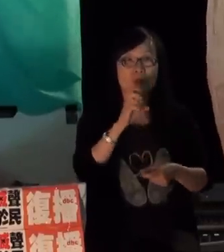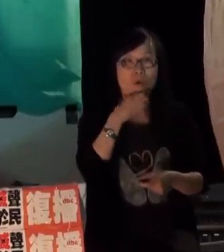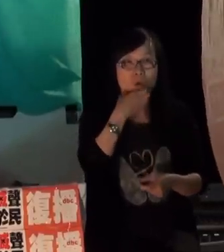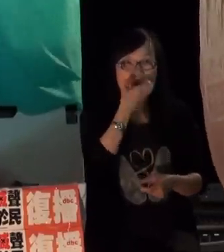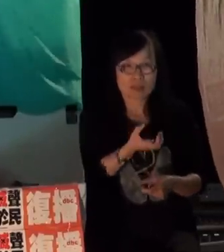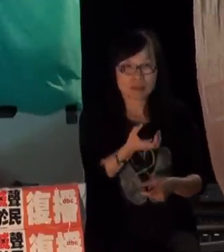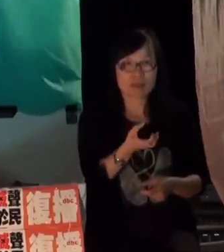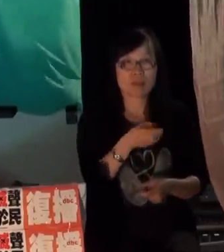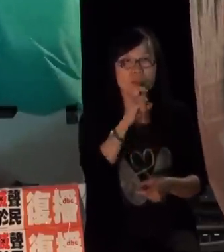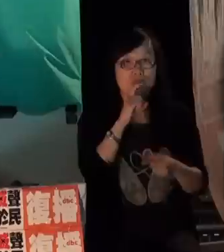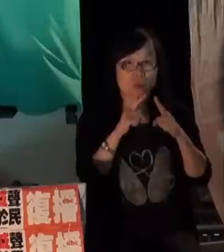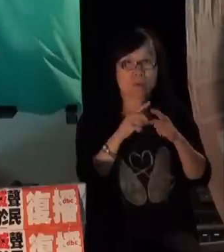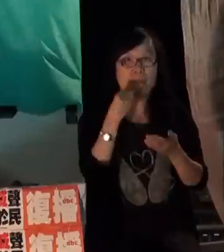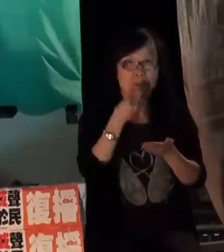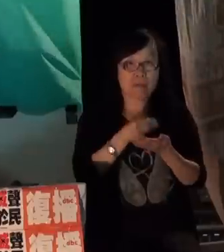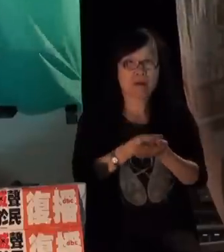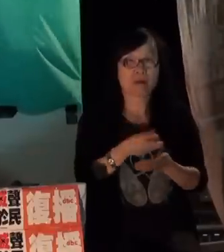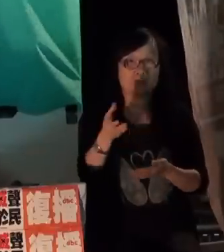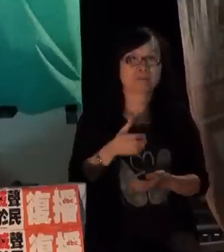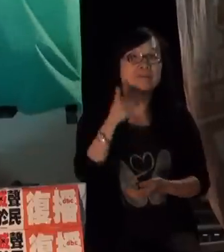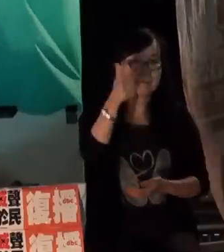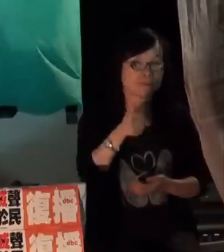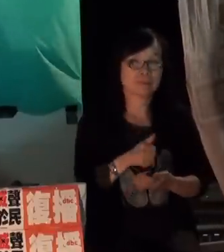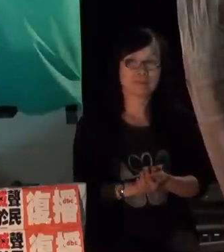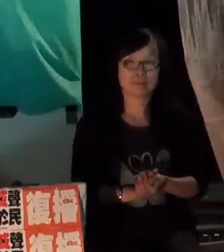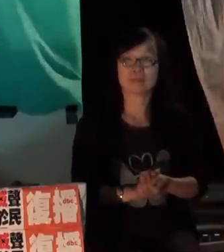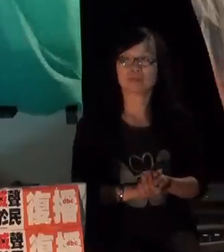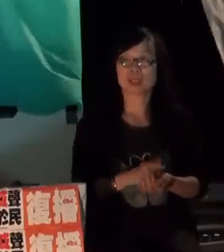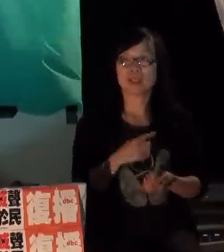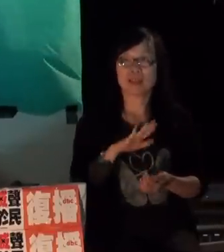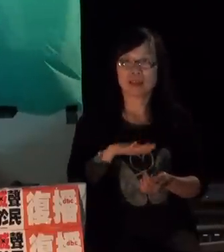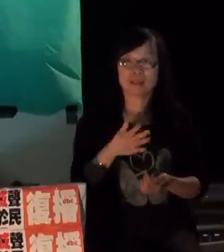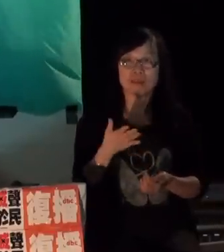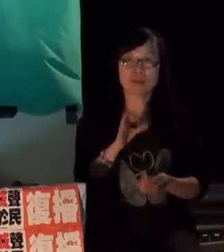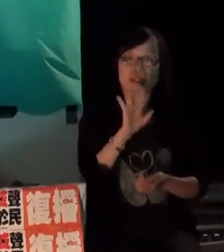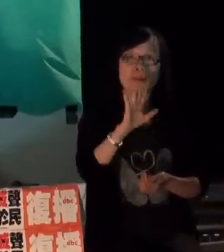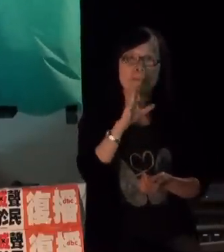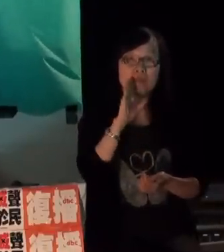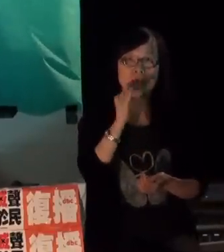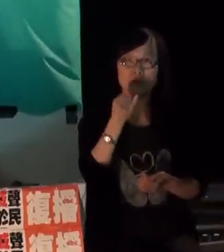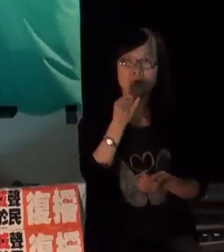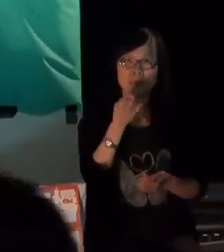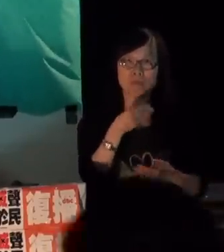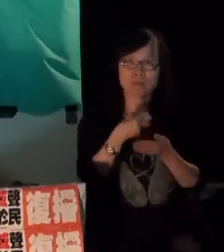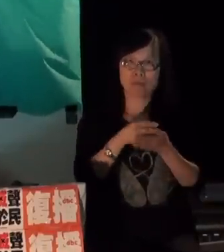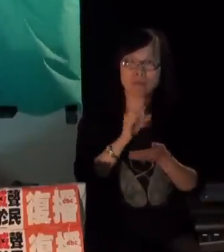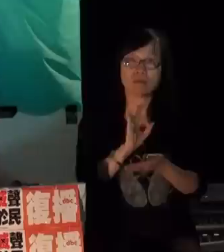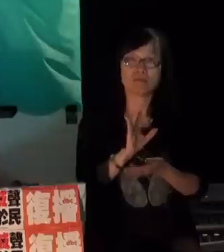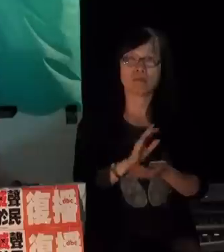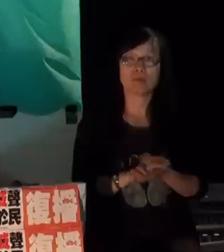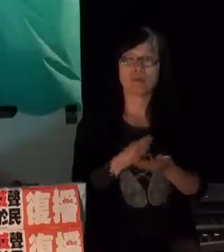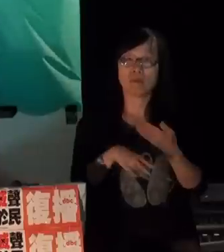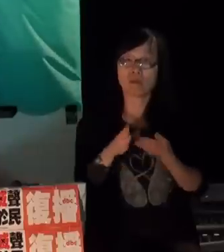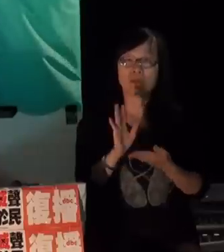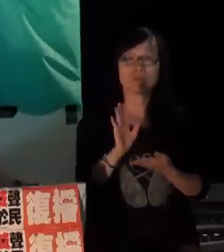咗錢，有人話買你啲股份啊，真係孭飯應啦，係咪？投資不得啦，有乜理由唔買咧？咁我而家揾咗一個最差